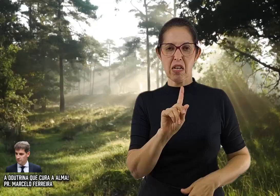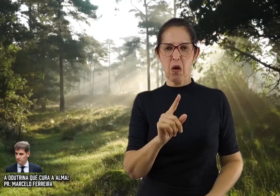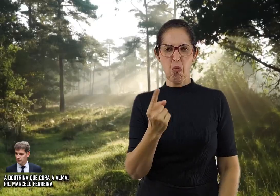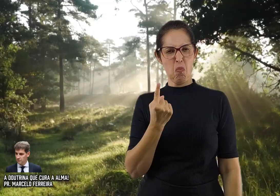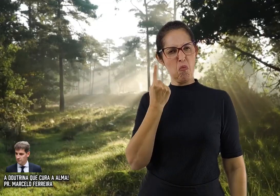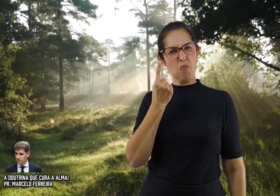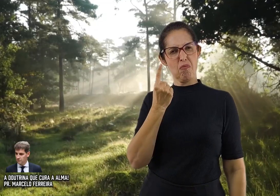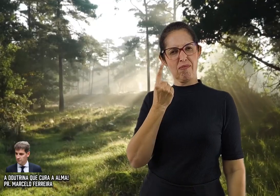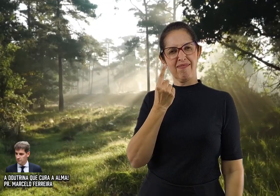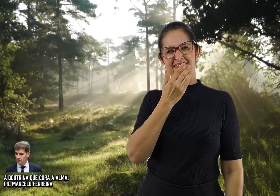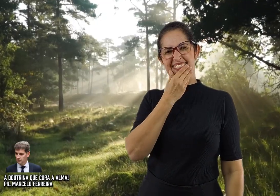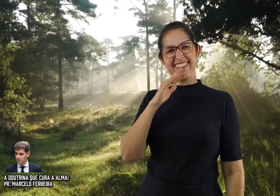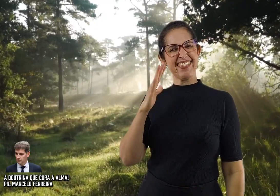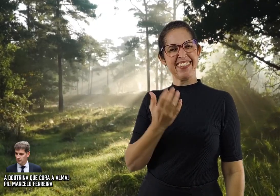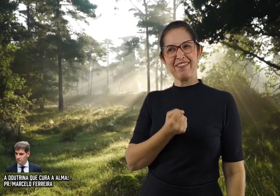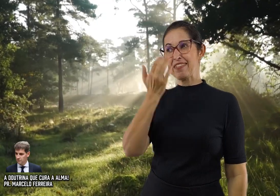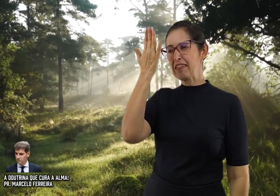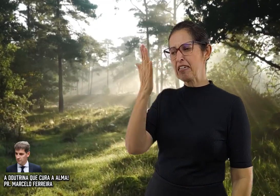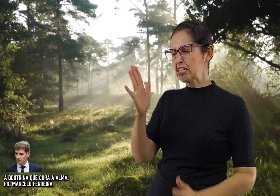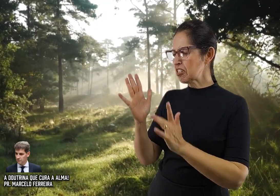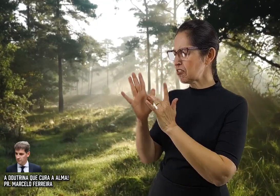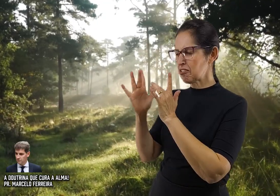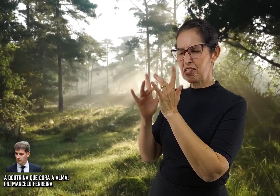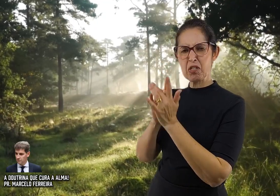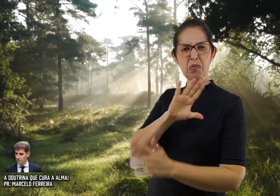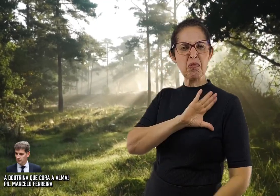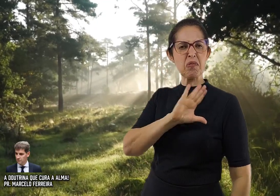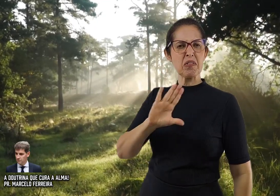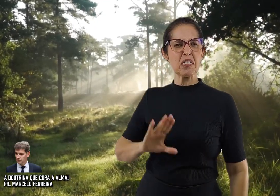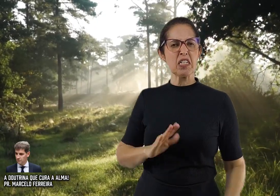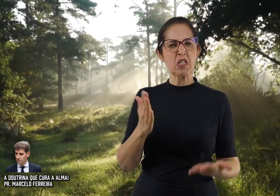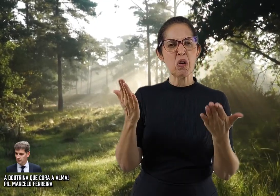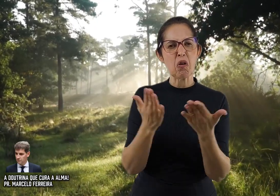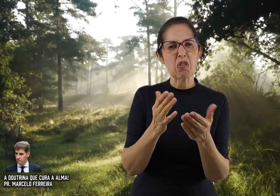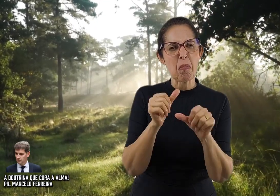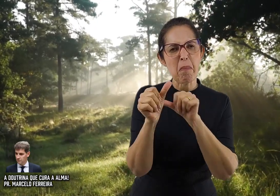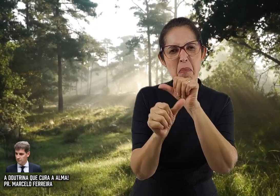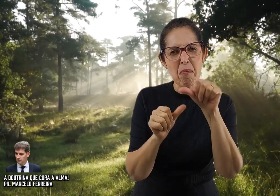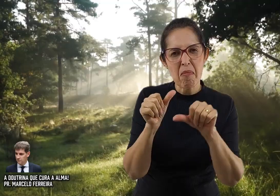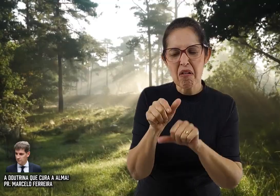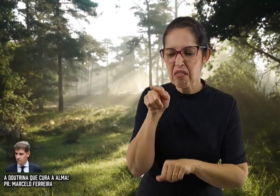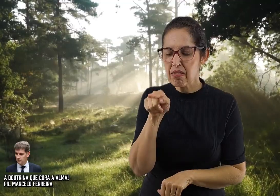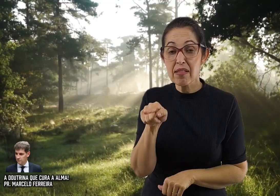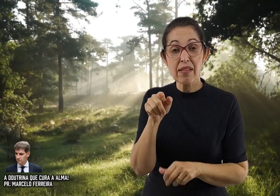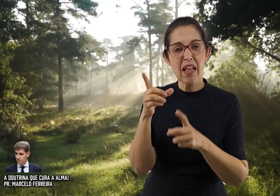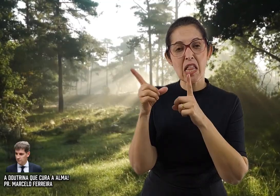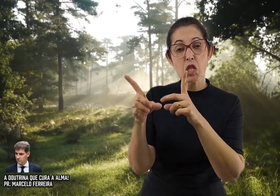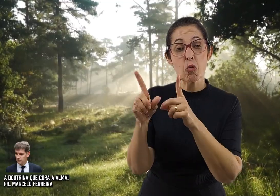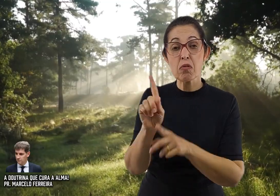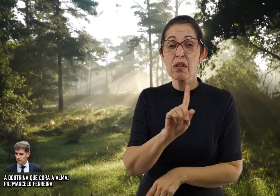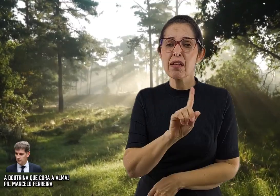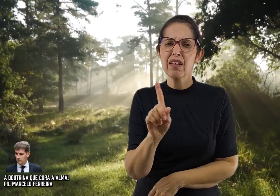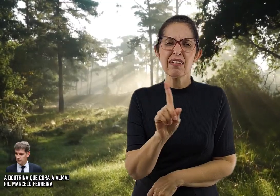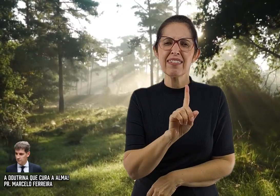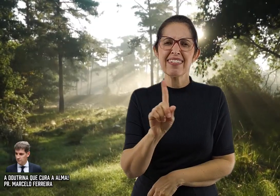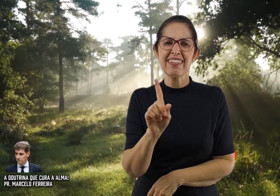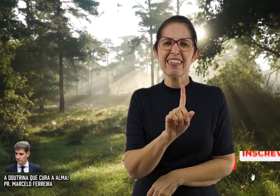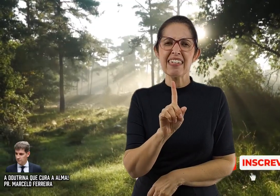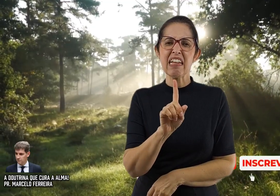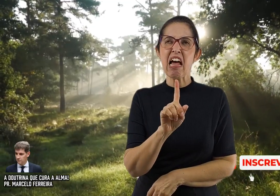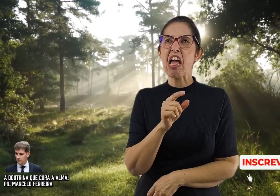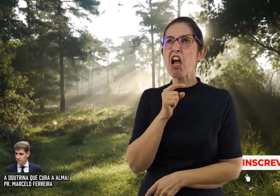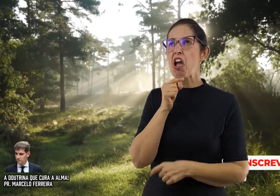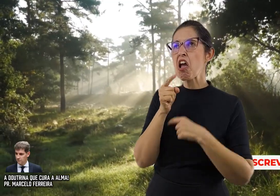Senhor. A igreja não pode mudar. Hoje não pode ser podemos ser aquele servo. Alguém